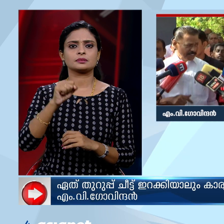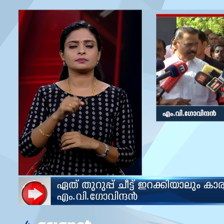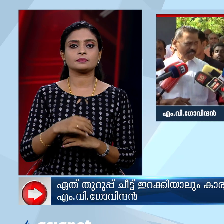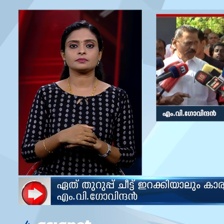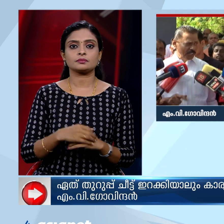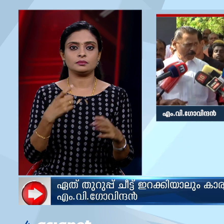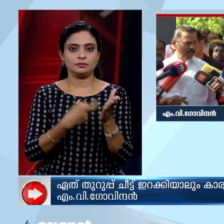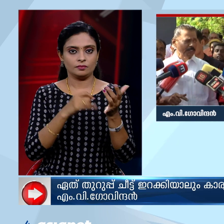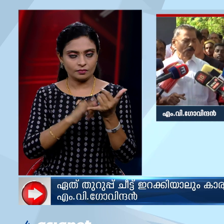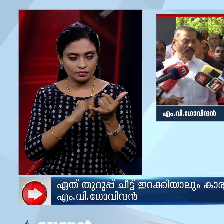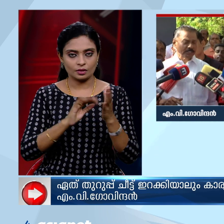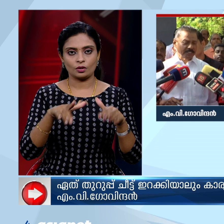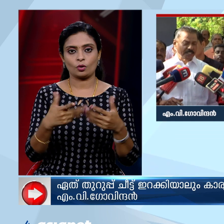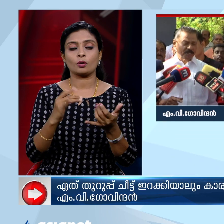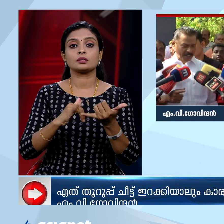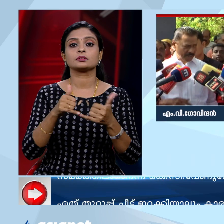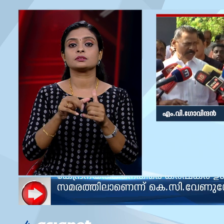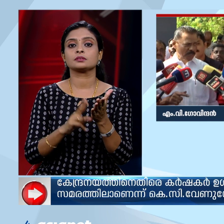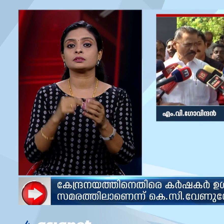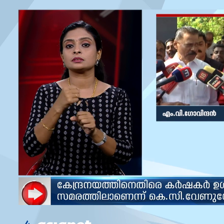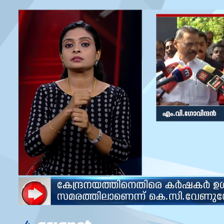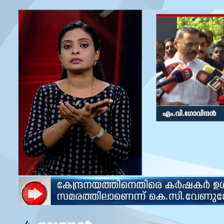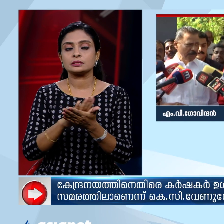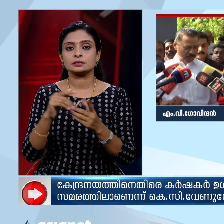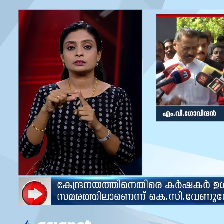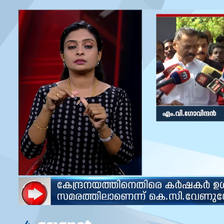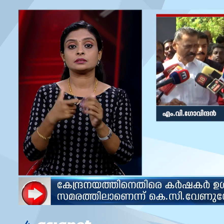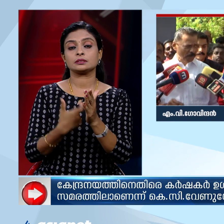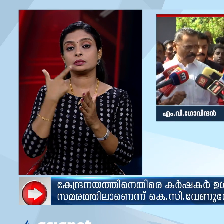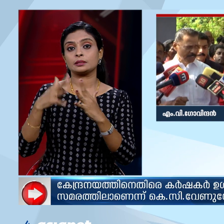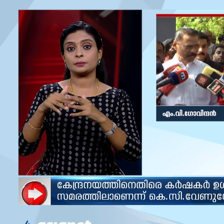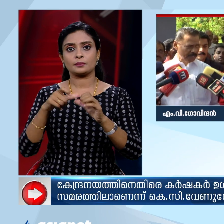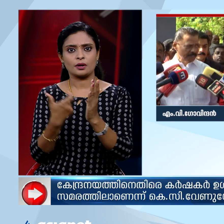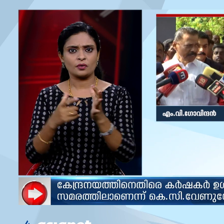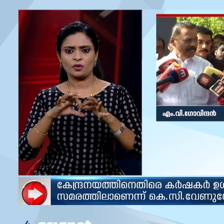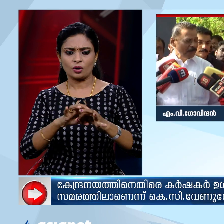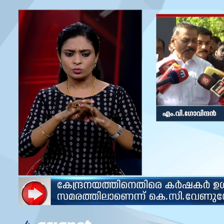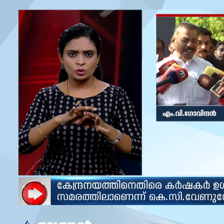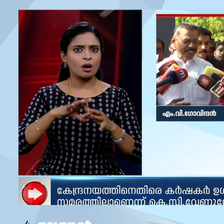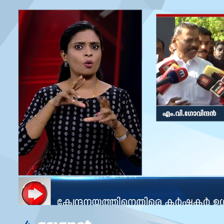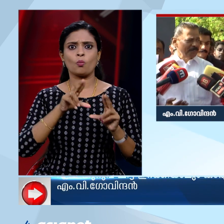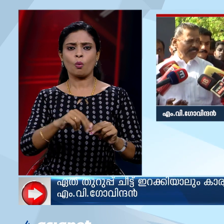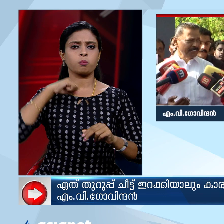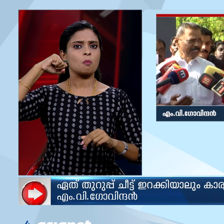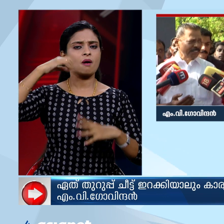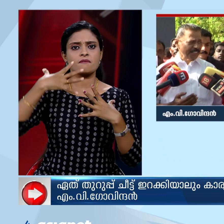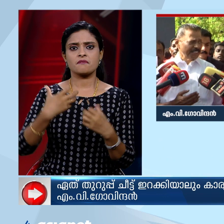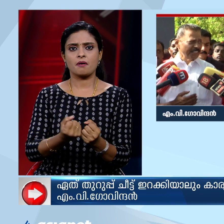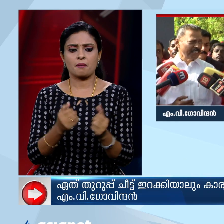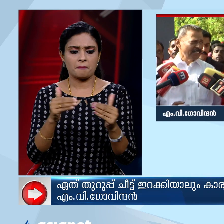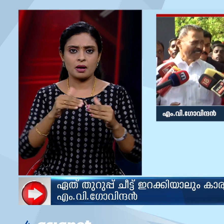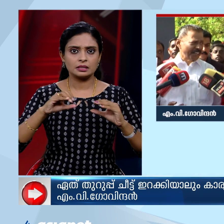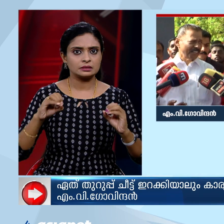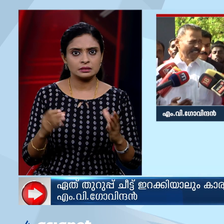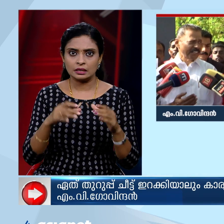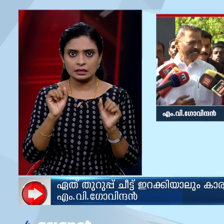ആർ എസ് എസിൻ്റെയും സംഘപരിവാർ വിഭാഗത്തിൻ്റെയും കടന്നാക്രമങ്ങളെ സംബന്ധിച്ച് പ്രതിഷേധിക്കാൻ സമ്മേളനം ചേർന്നത്. അപ്പോൾ അതൊക്കെ മറച്ചു വെച്ച് വേറെ ഏതെങ്കിലും